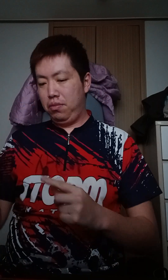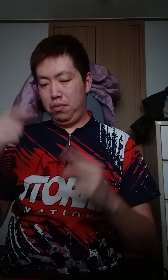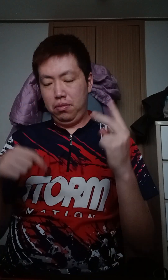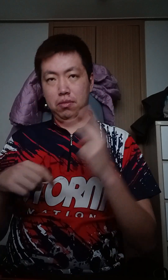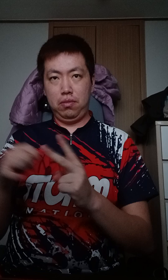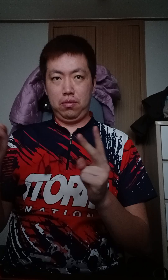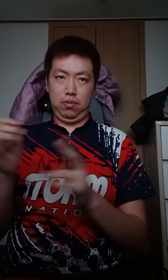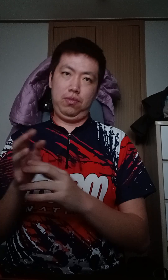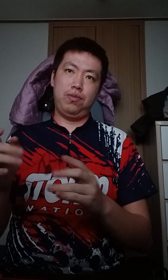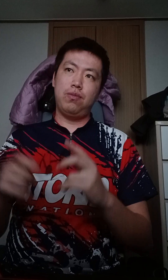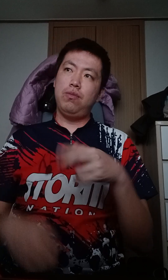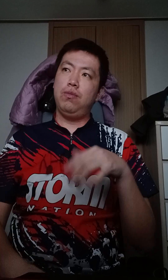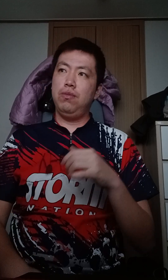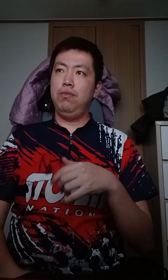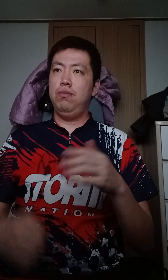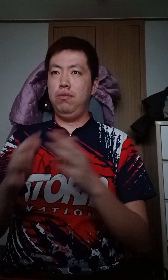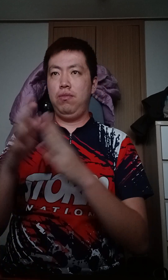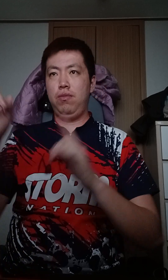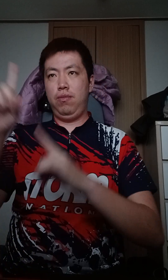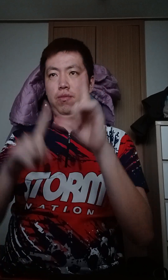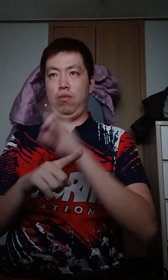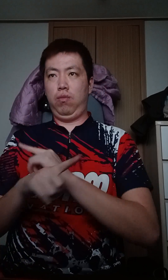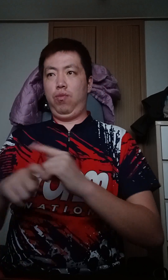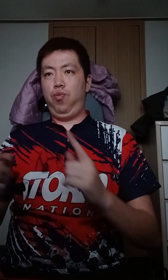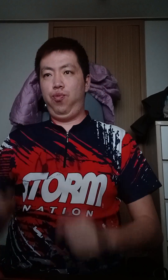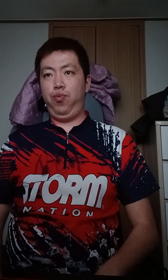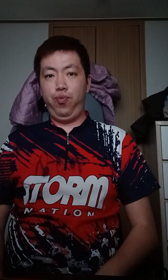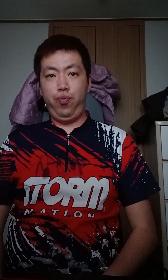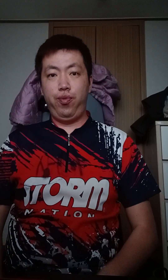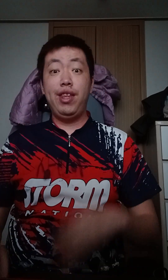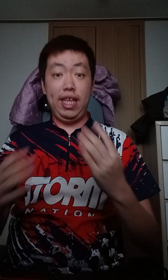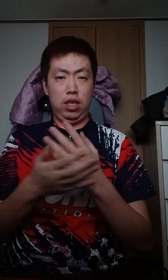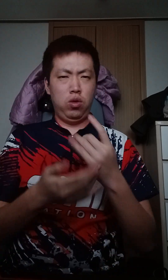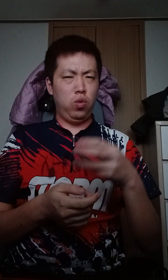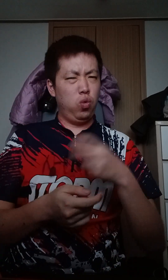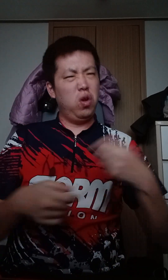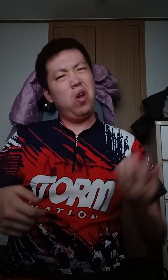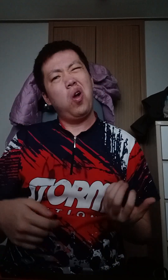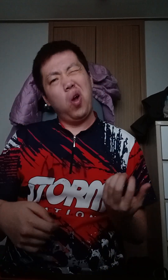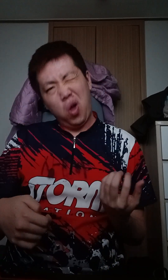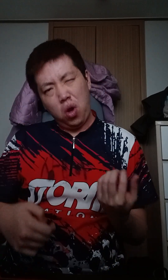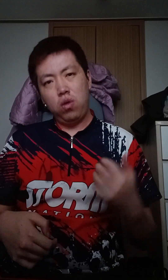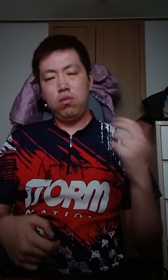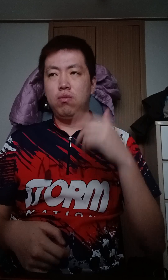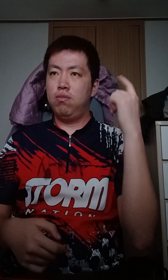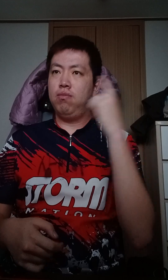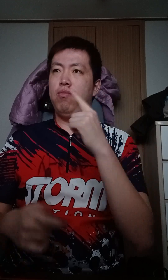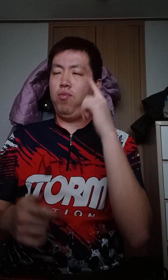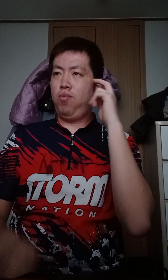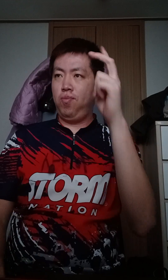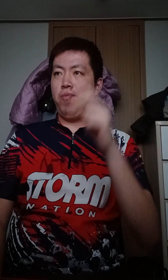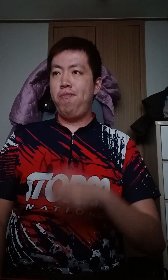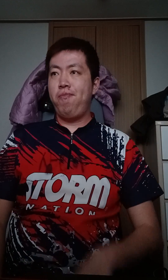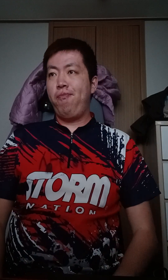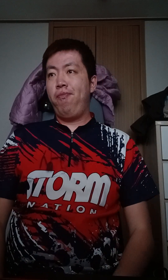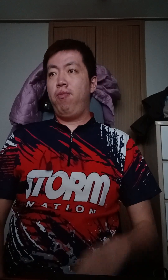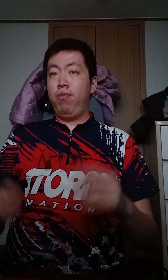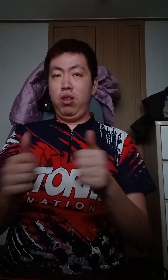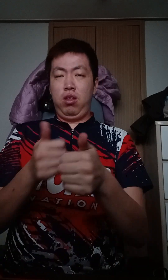없는 상황이라 갇혀 있었던 상황이고요. A씨는 허리 통증을 호소해 병원으로 옮겨졌습니다. 또 주유를 하고 있던 다른